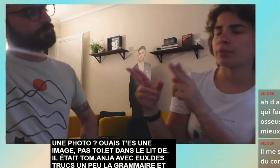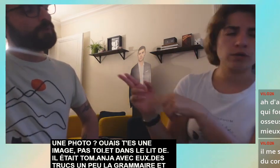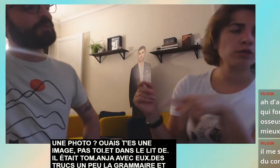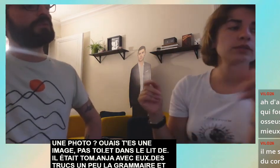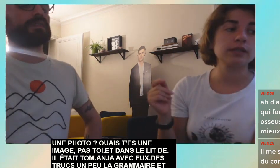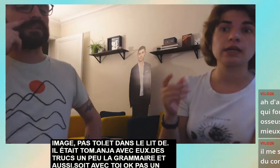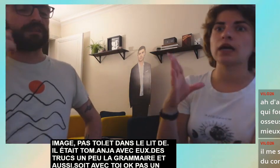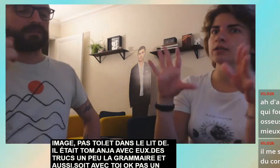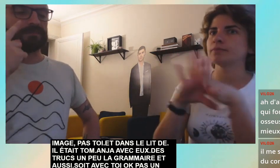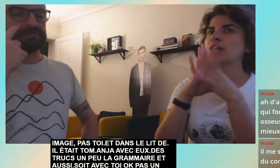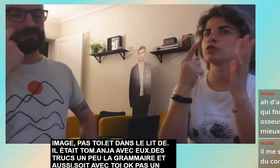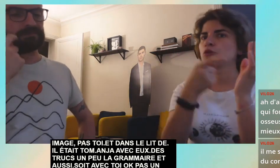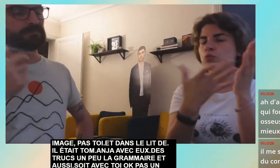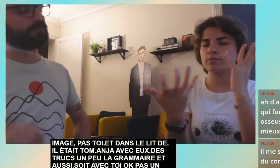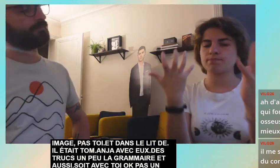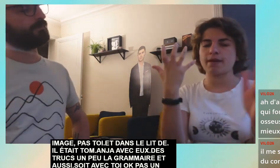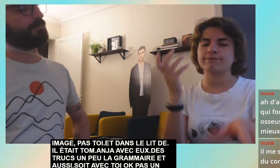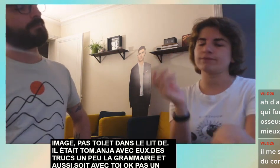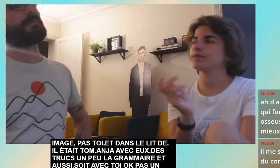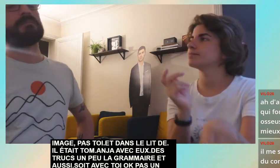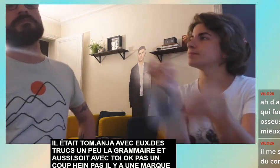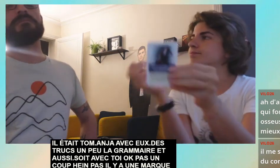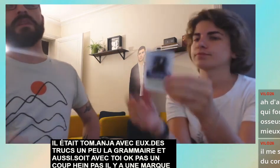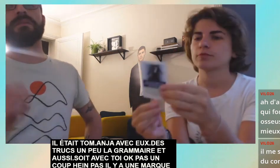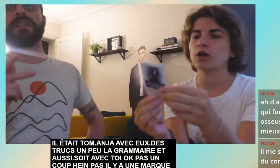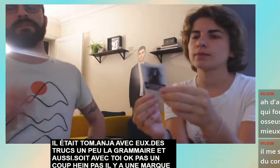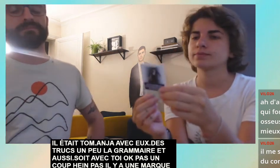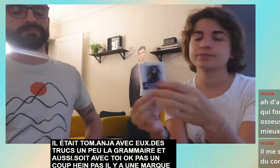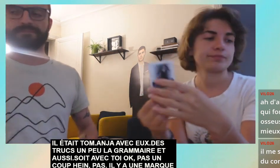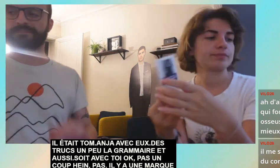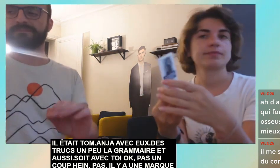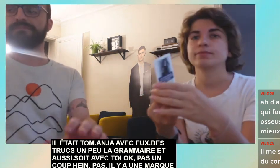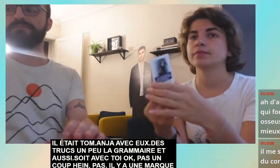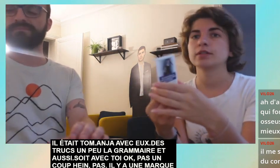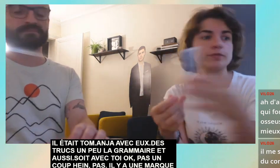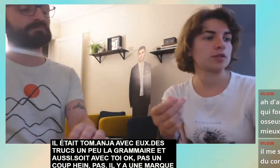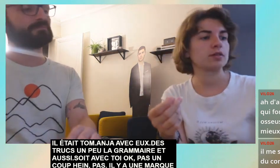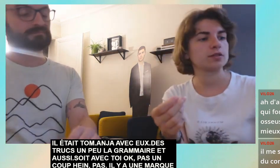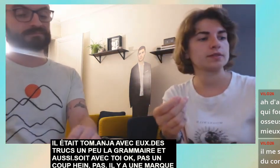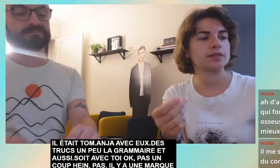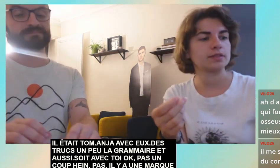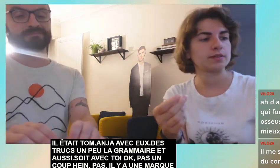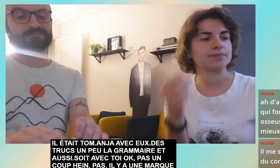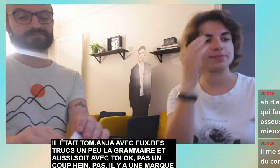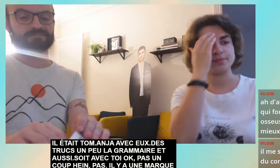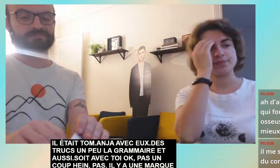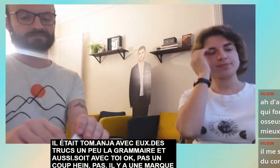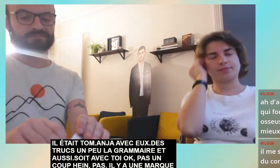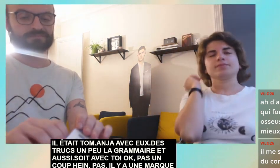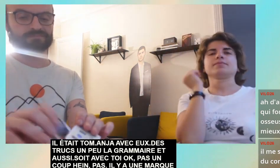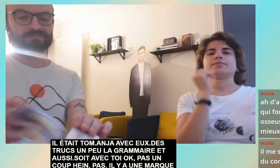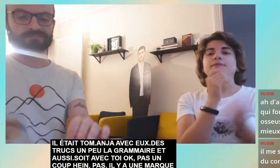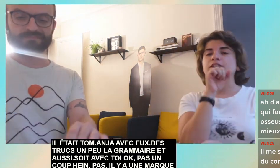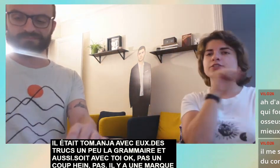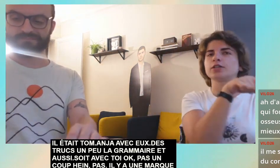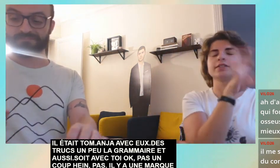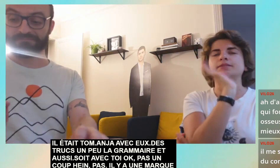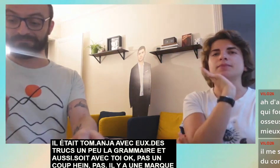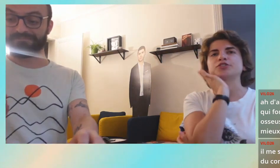période. Oui. Et il y a une image de lui. Ok. Voilà. 1930. Moi, j'adore cette image.